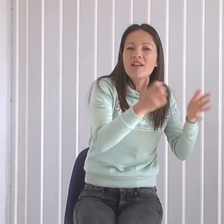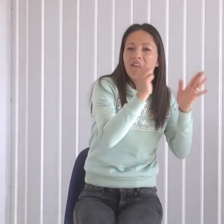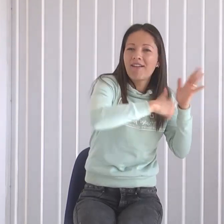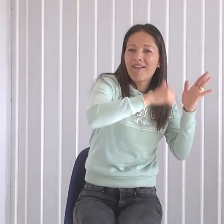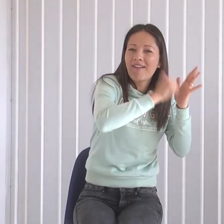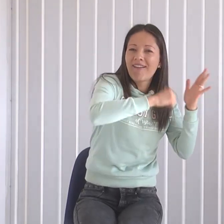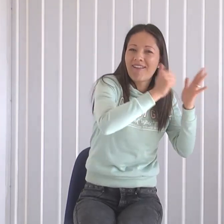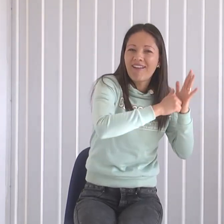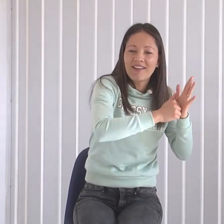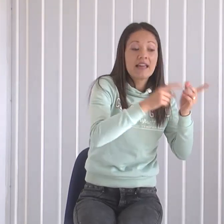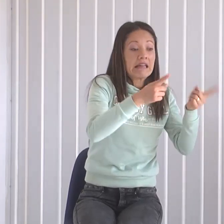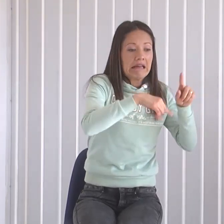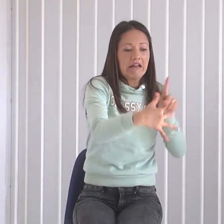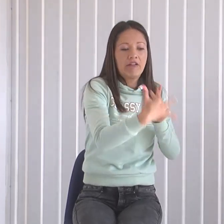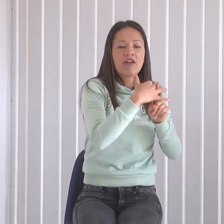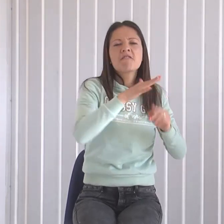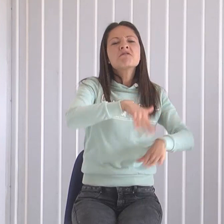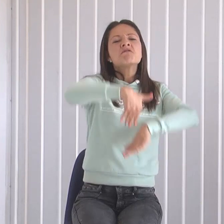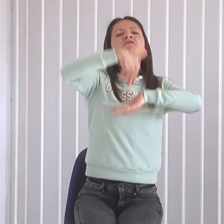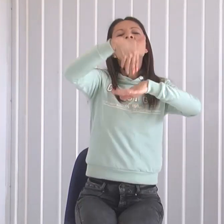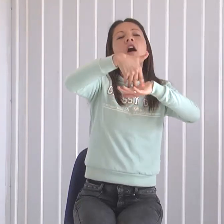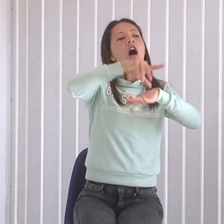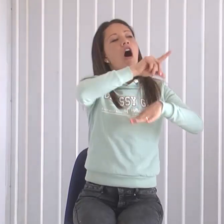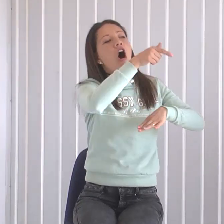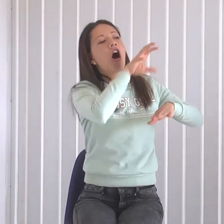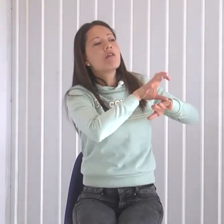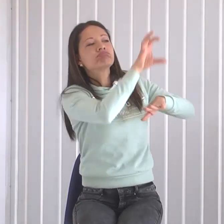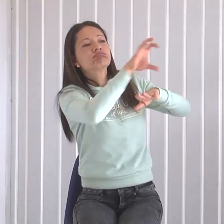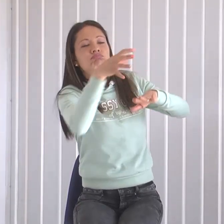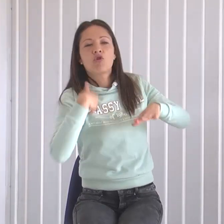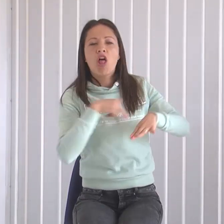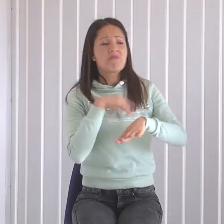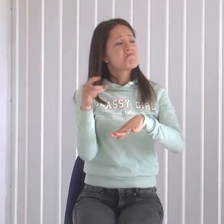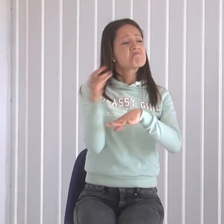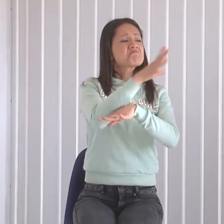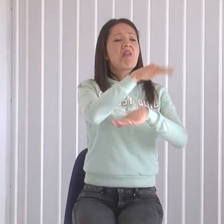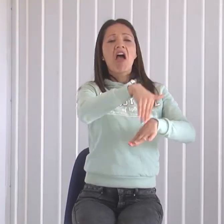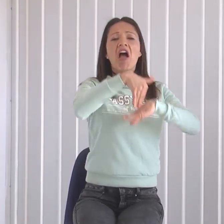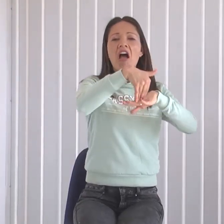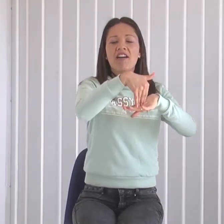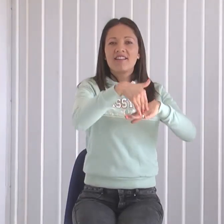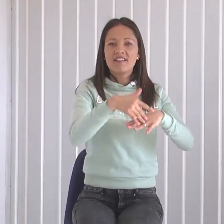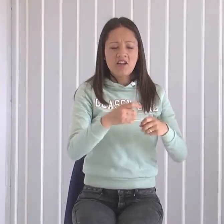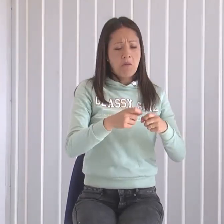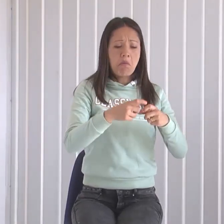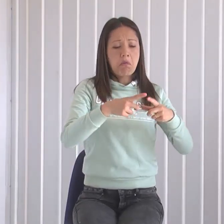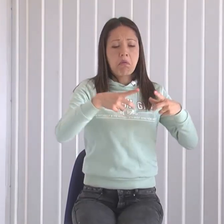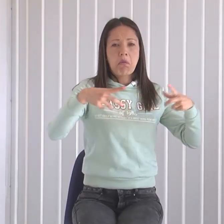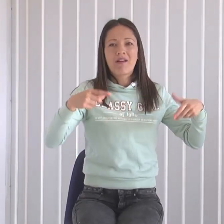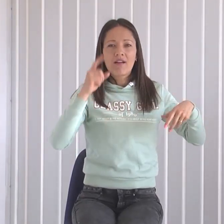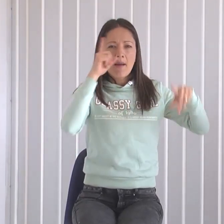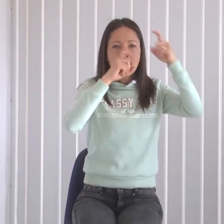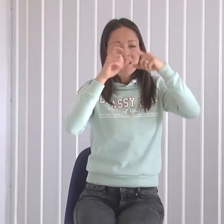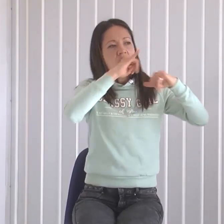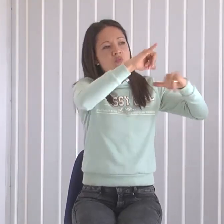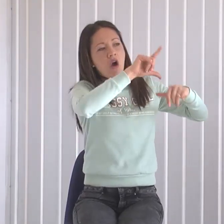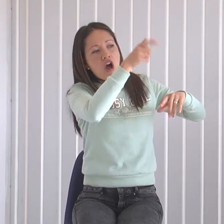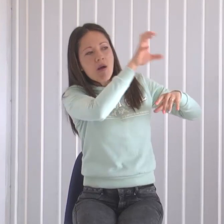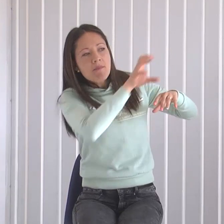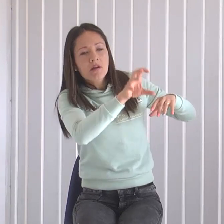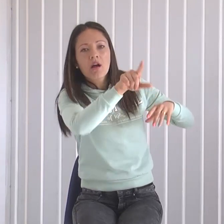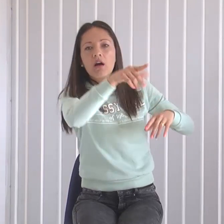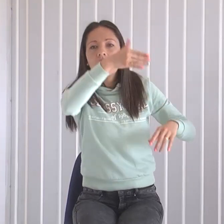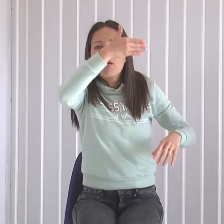y en hacerse fuertes como las demás naciones, y en crecer como las demás naciones, y en pensar como las demás naciones, pero